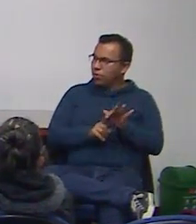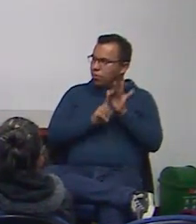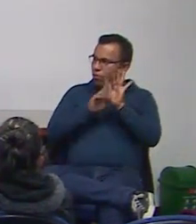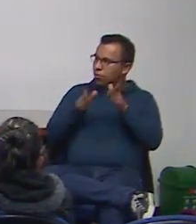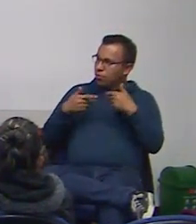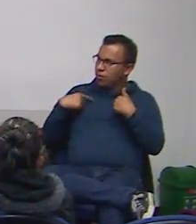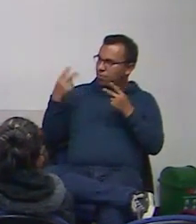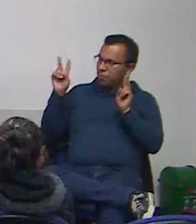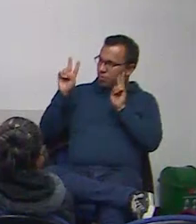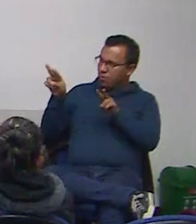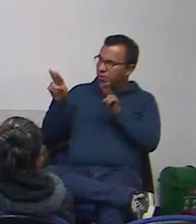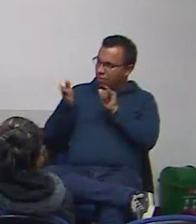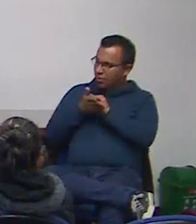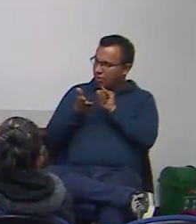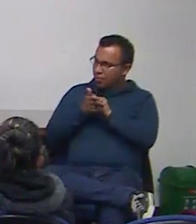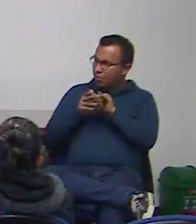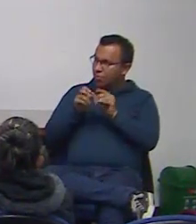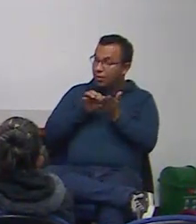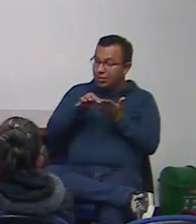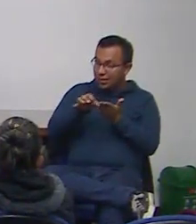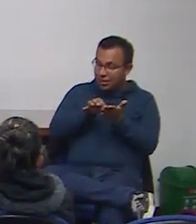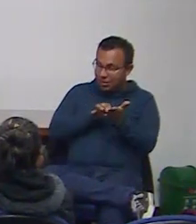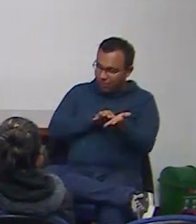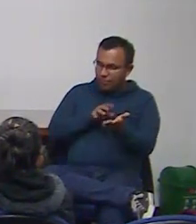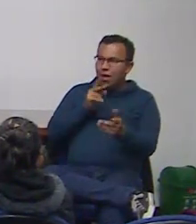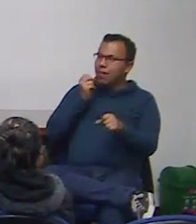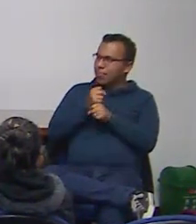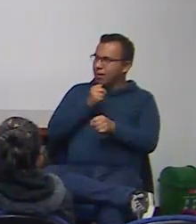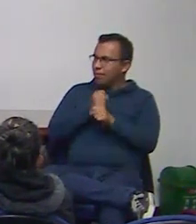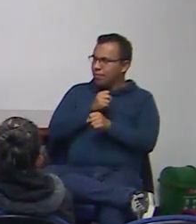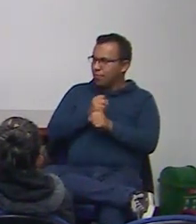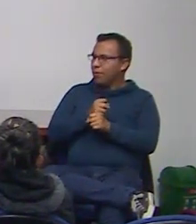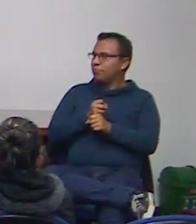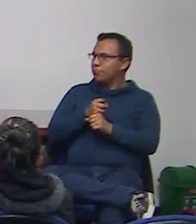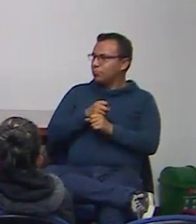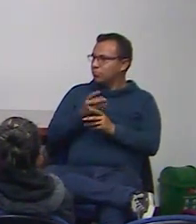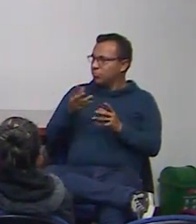especiales si hablamos como es el tema de este seminario del trabajo